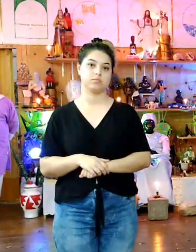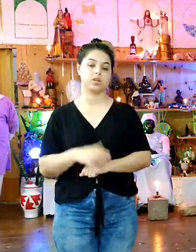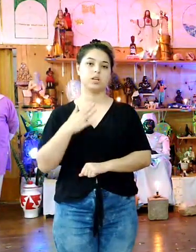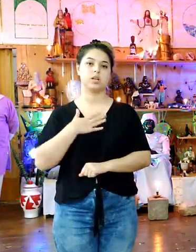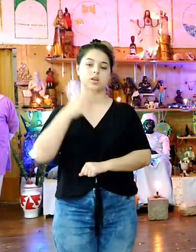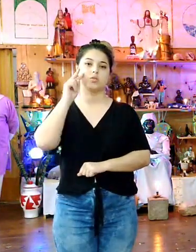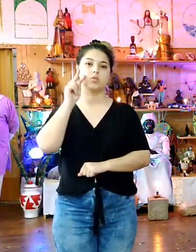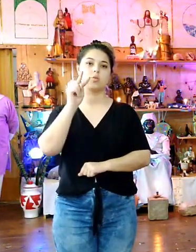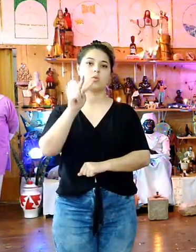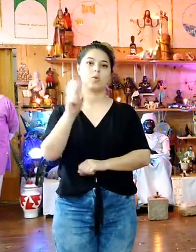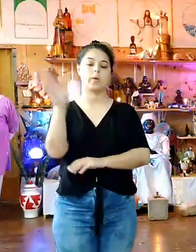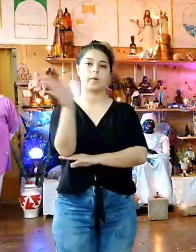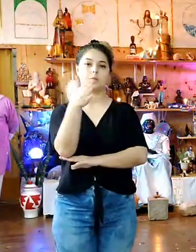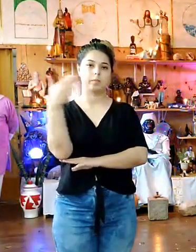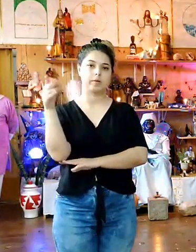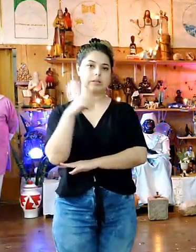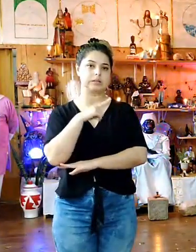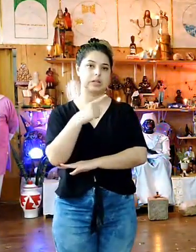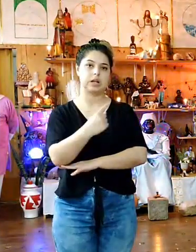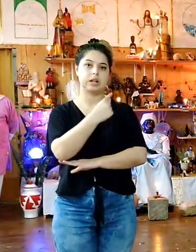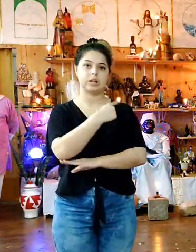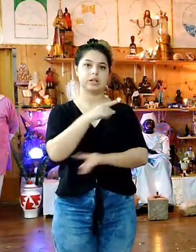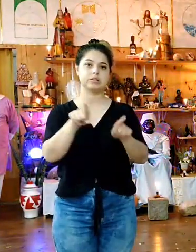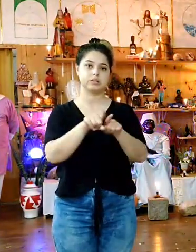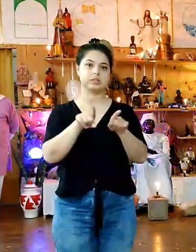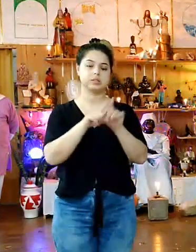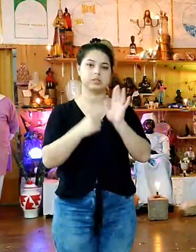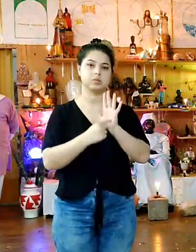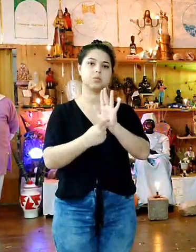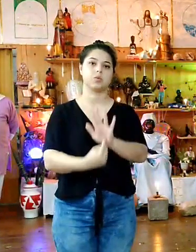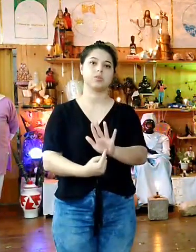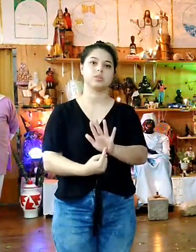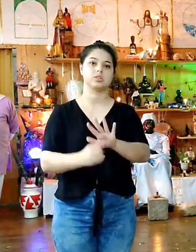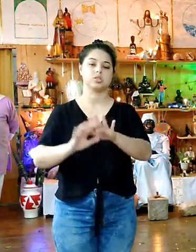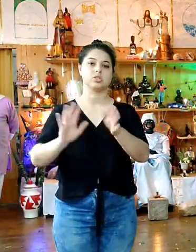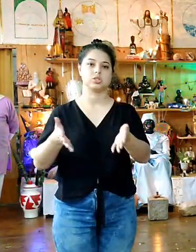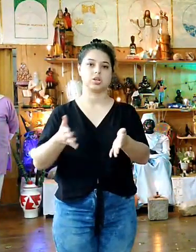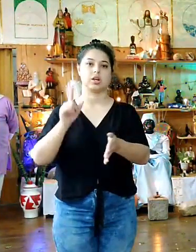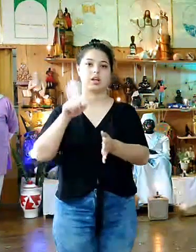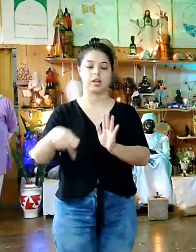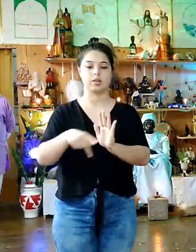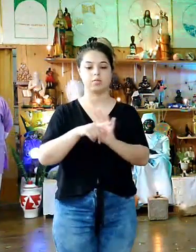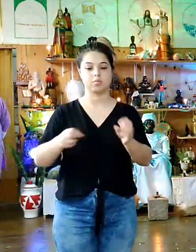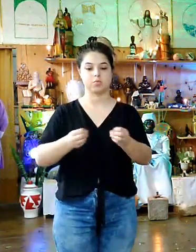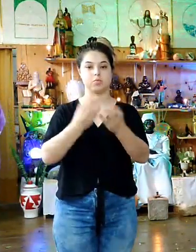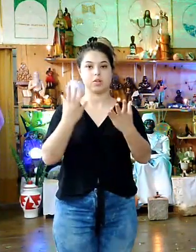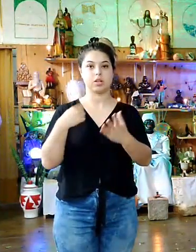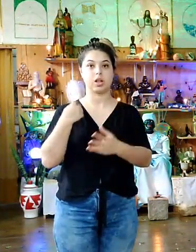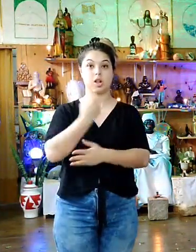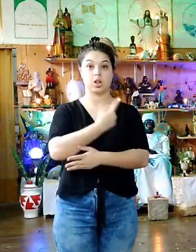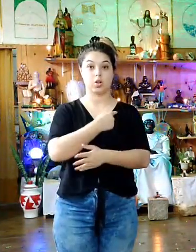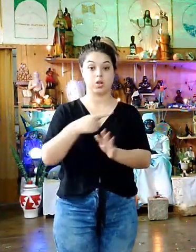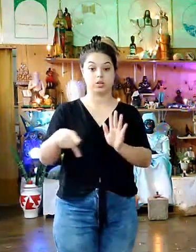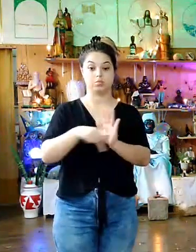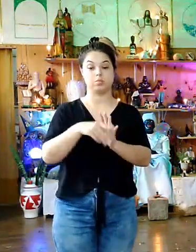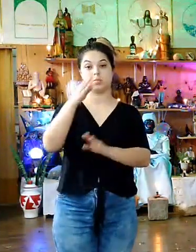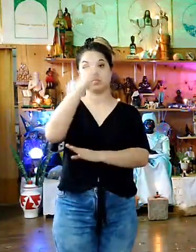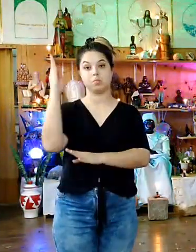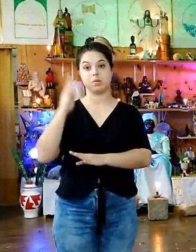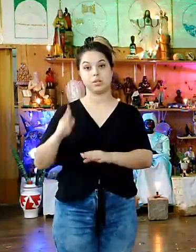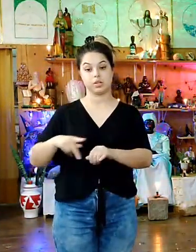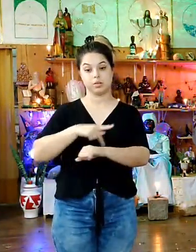E olhando para a bandeira que estava aí, que também apareceu, que fez parte dessa celebração, a nossa bandeira nacional,